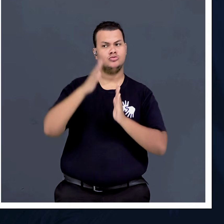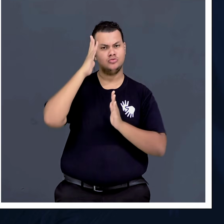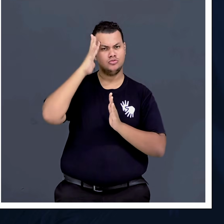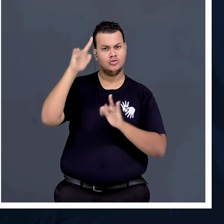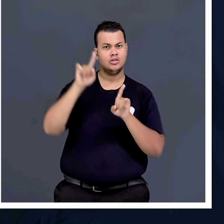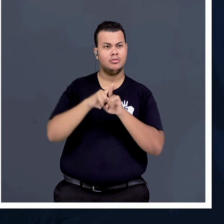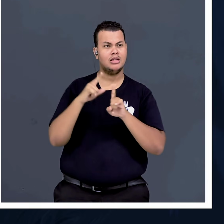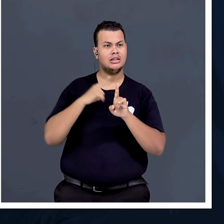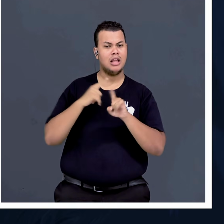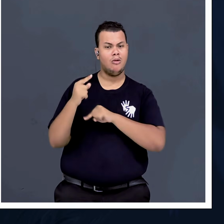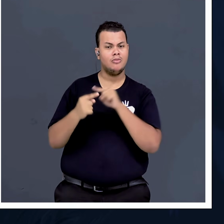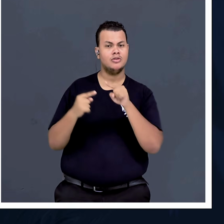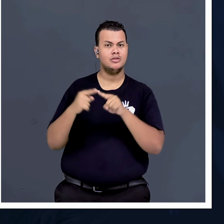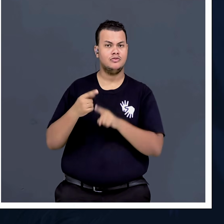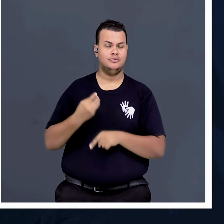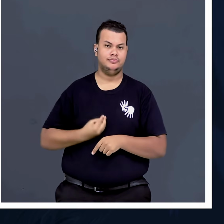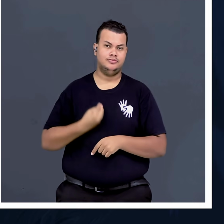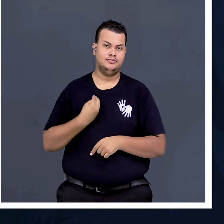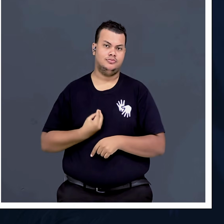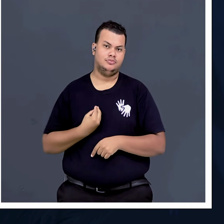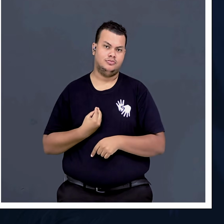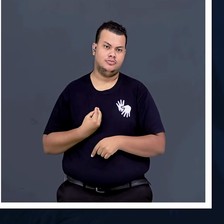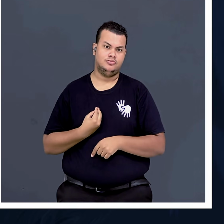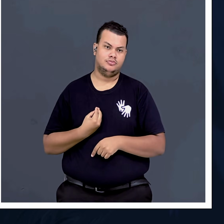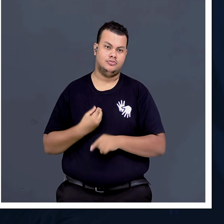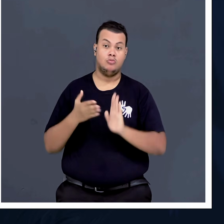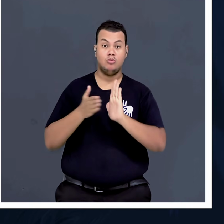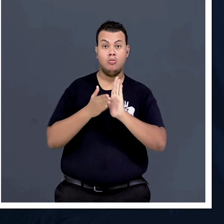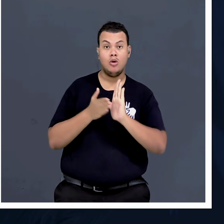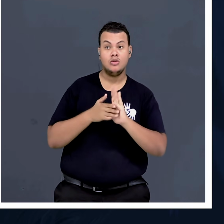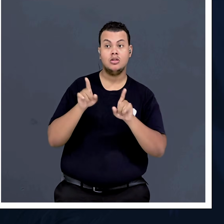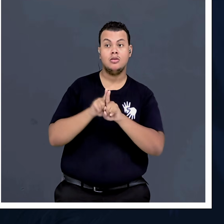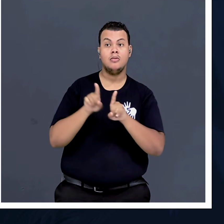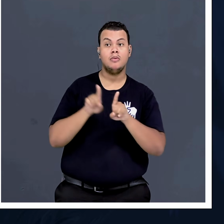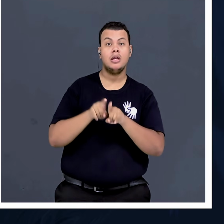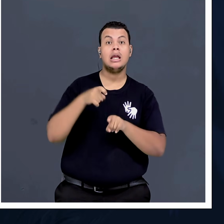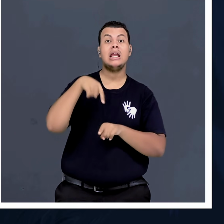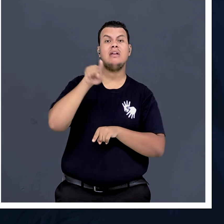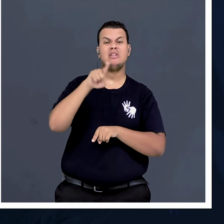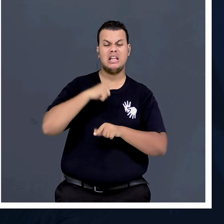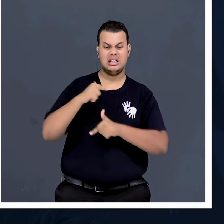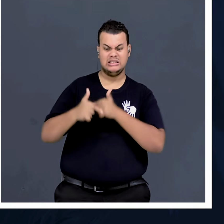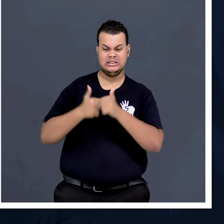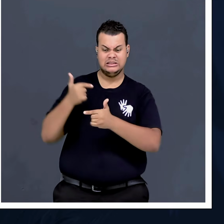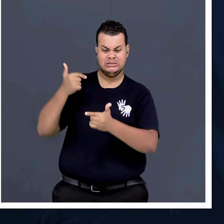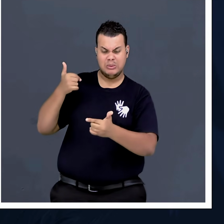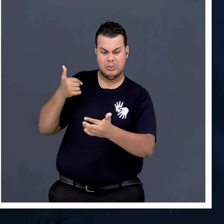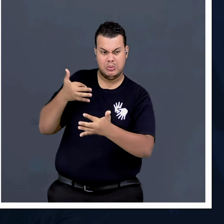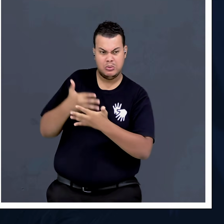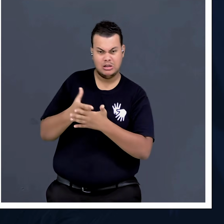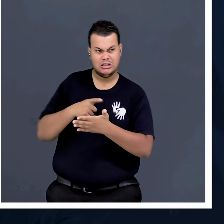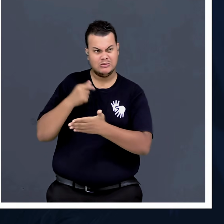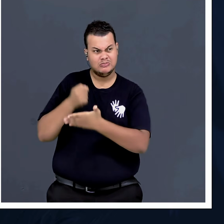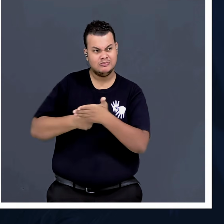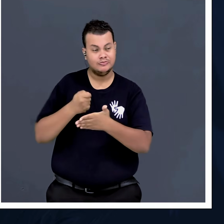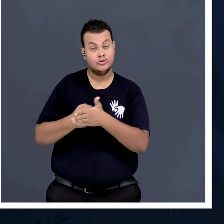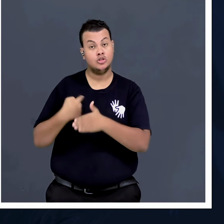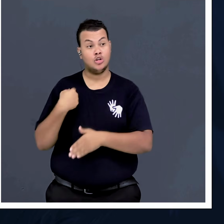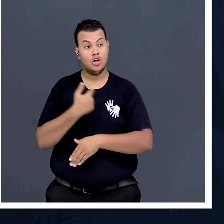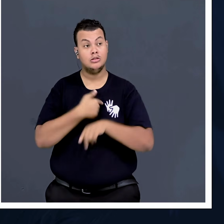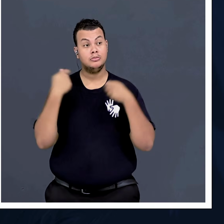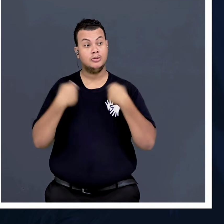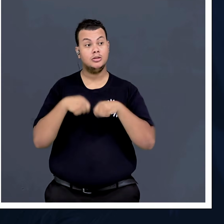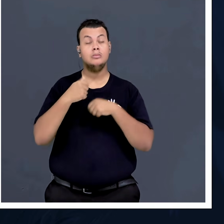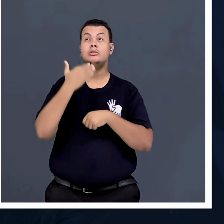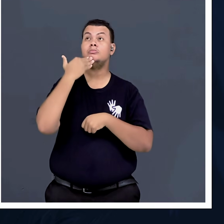os propósitos da sua vida, os seus objetivos pelos quais você tem trabalhado há anos. Nós precisamos